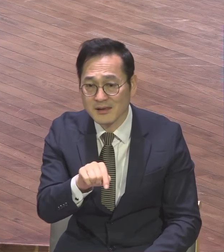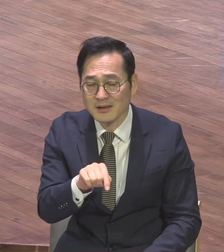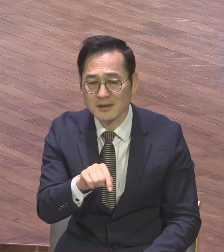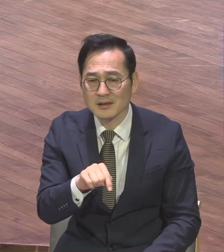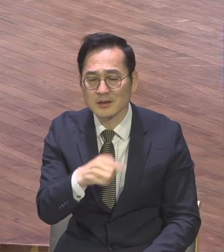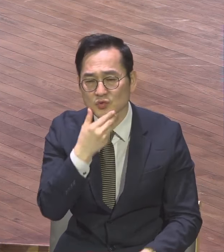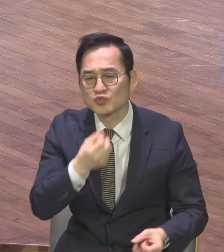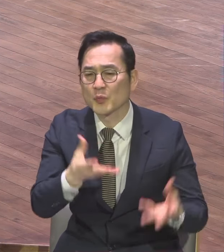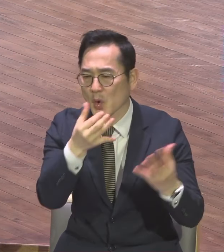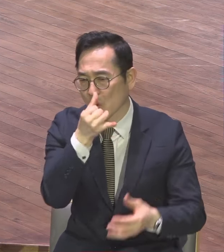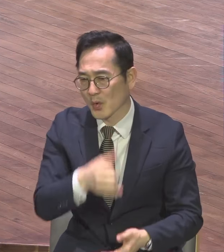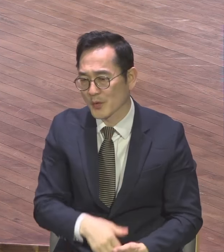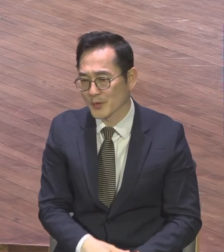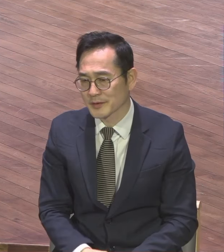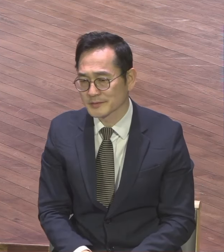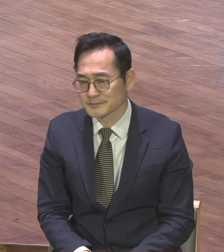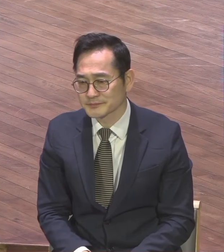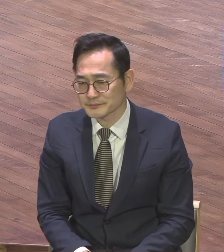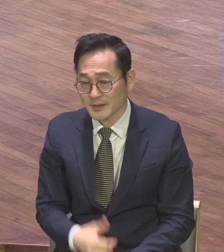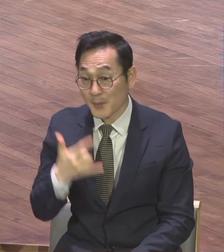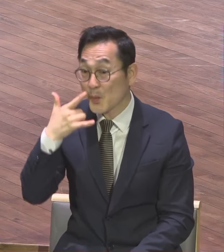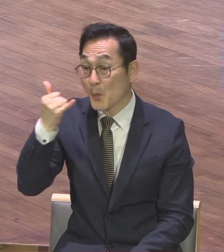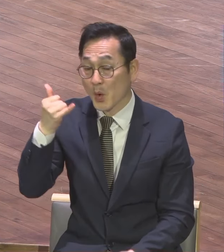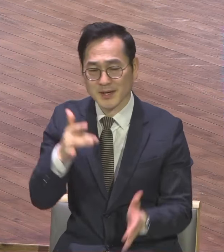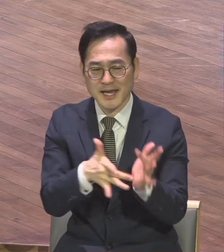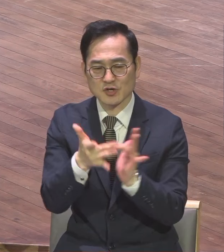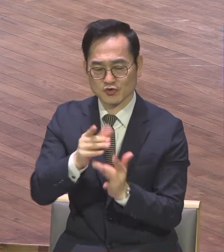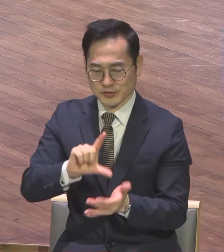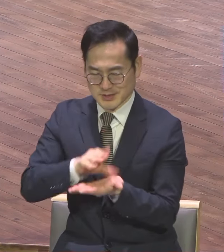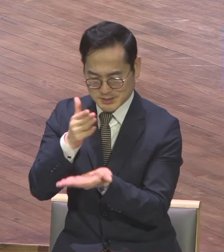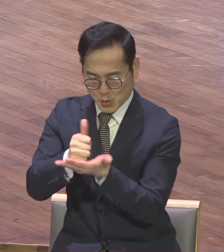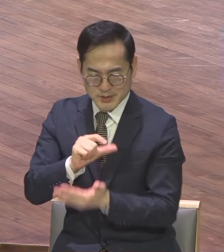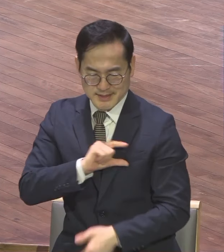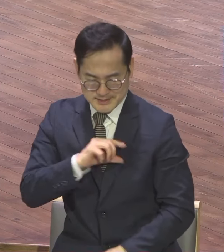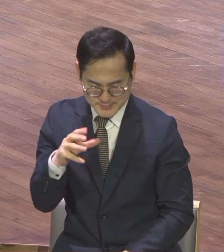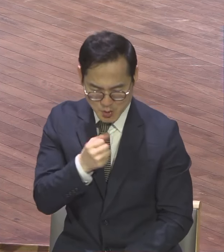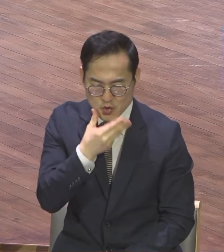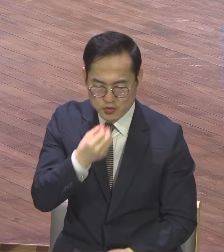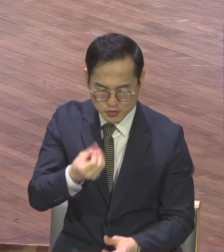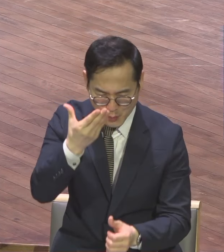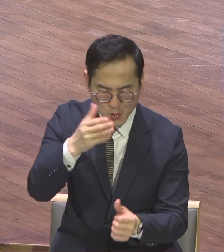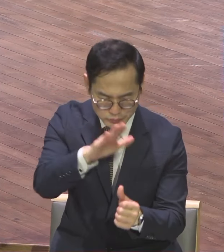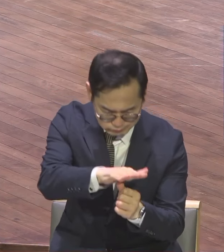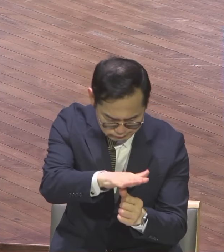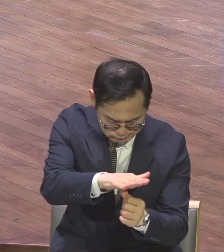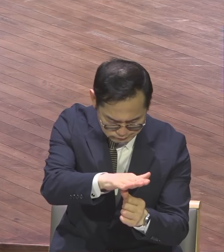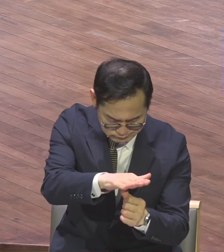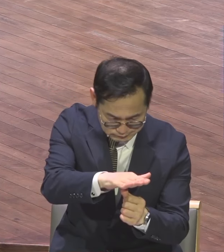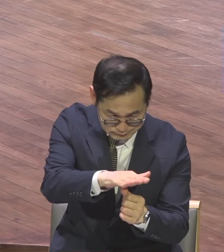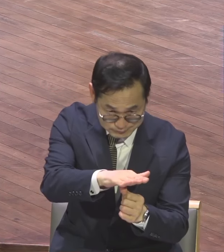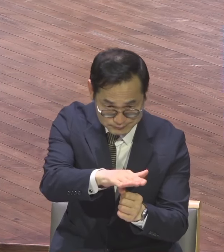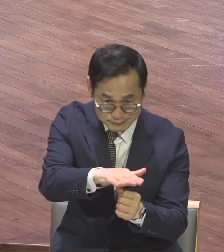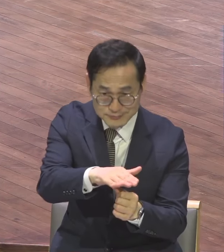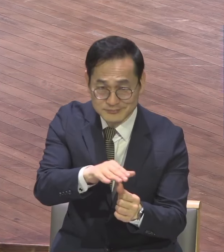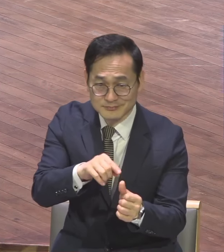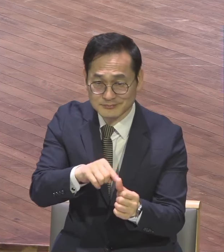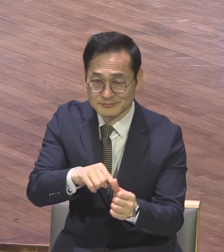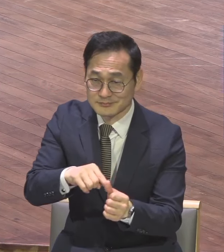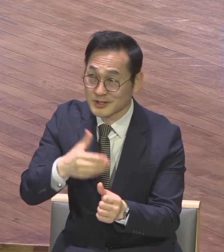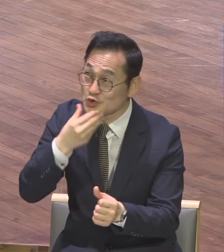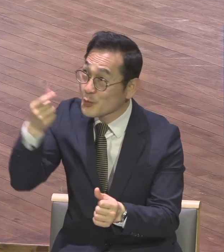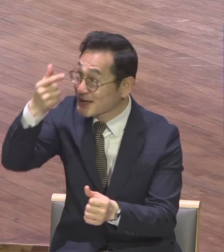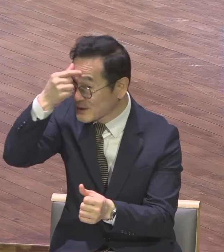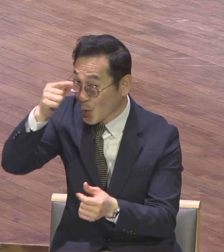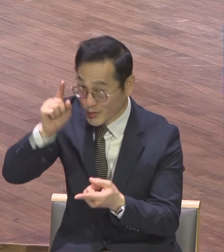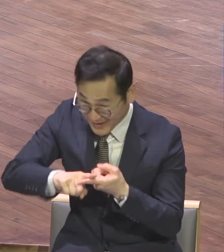부모가 예수 그리스도의 이름으로 축복해 주면 그 축복이 자녀들의 그대로 된다는